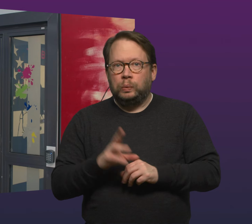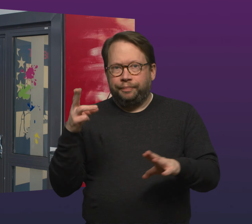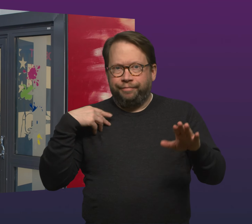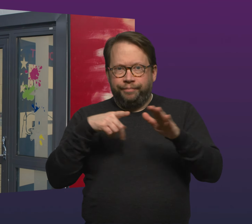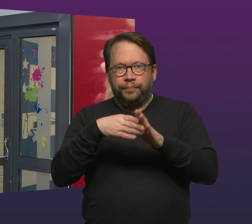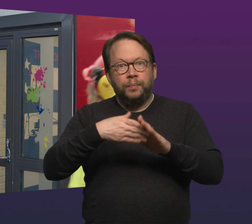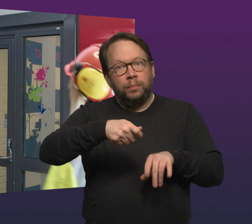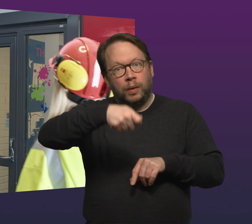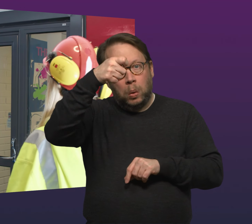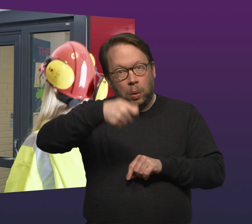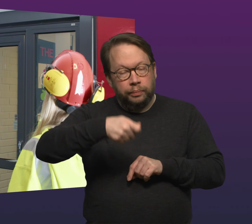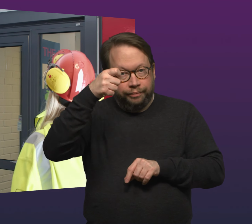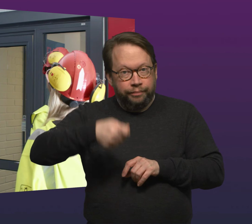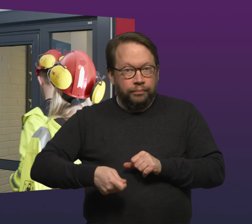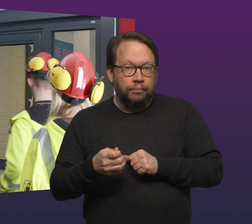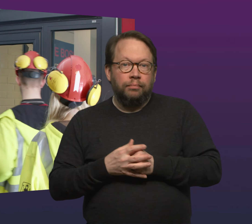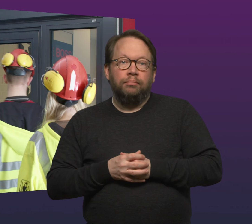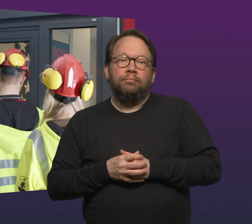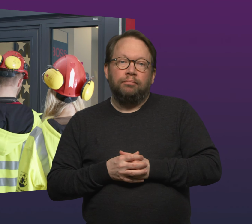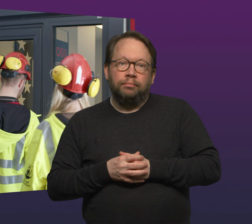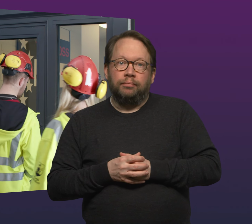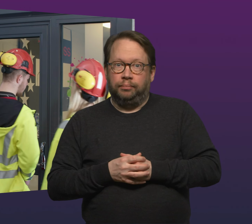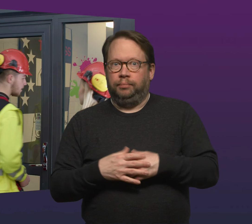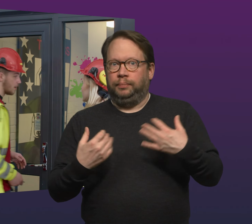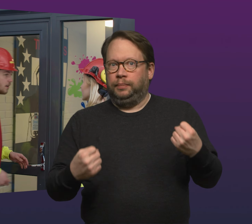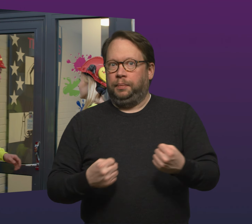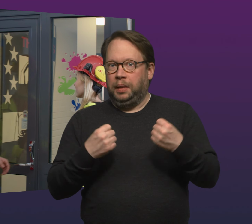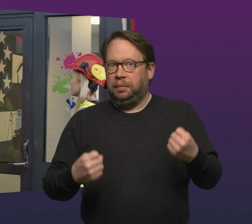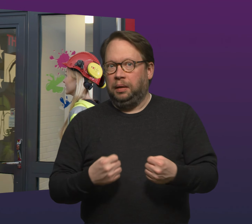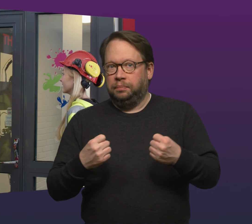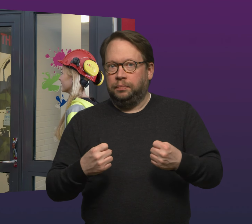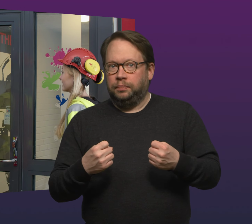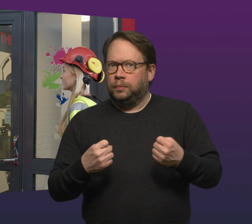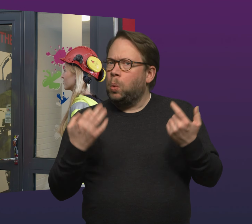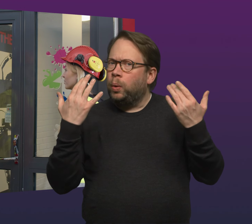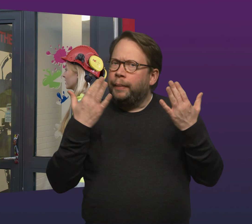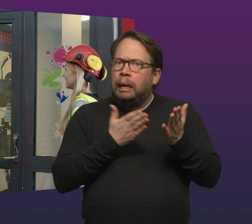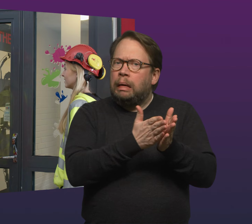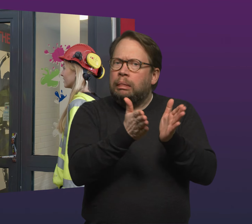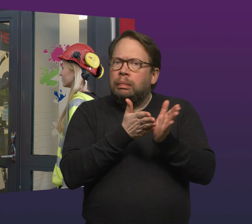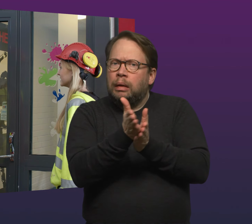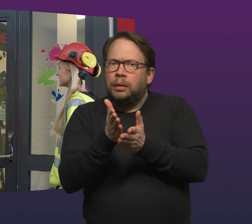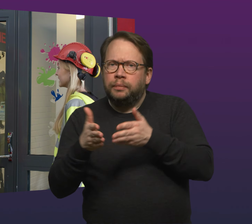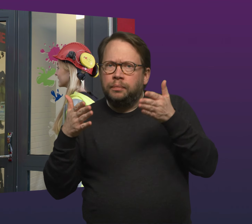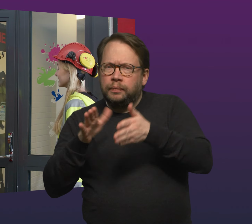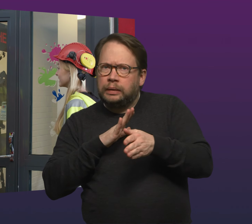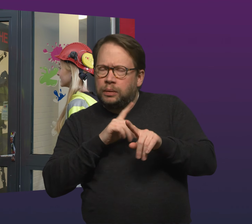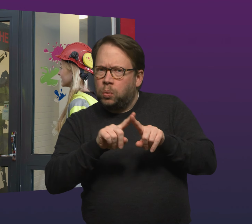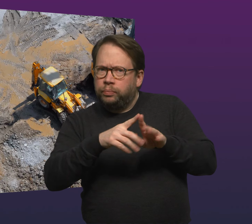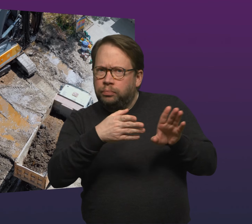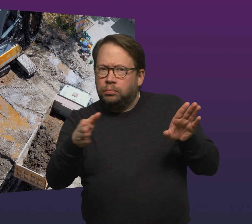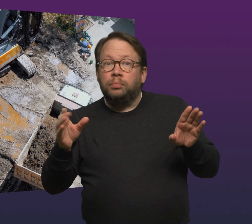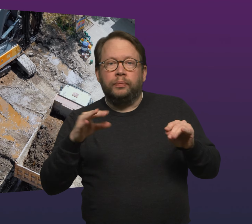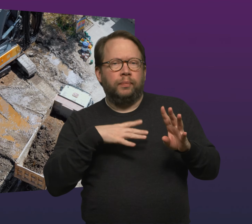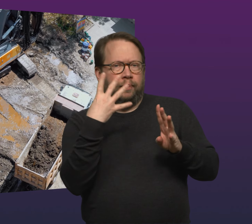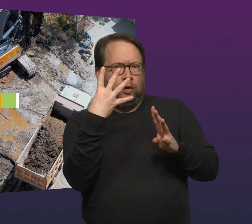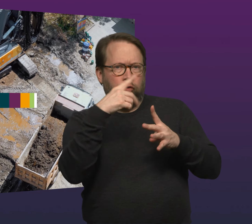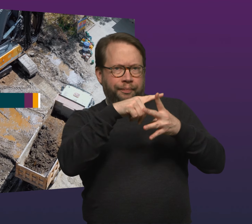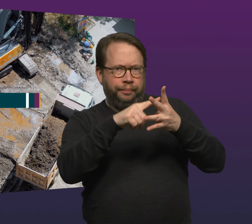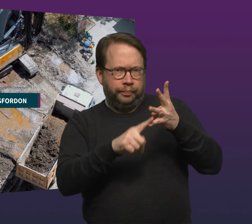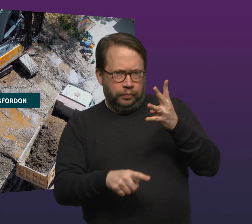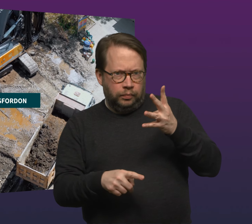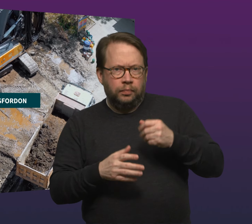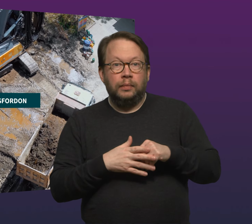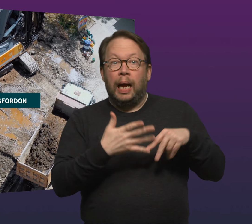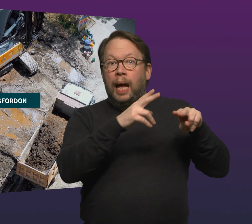Nu ska vi gå in till måleri. Wow, vad spännande. Men hur många indikningar finns det egentligen? Det finns